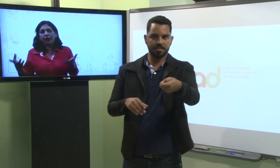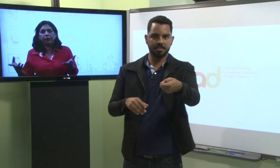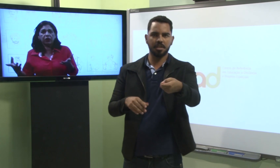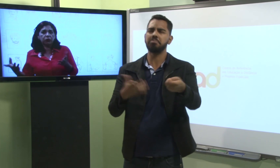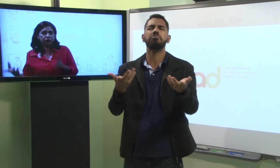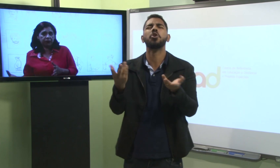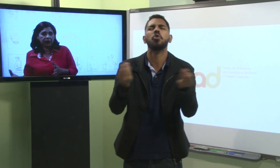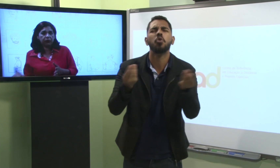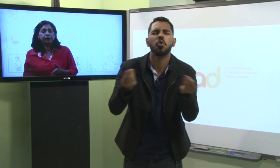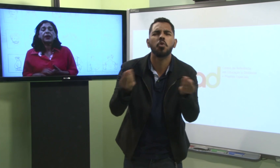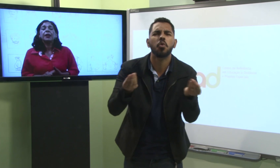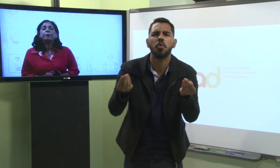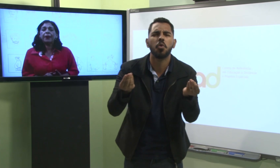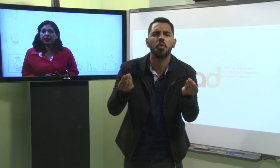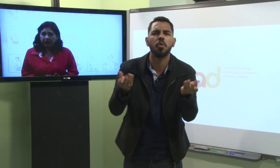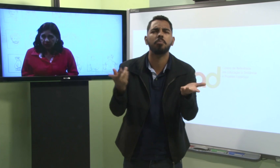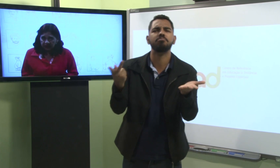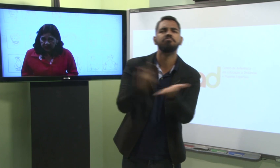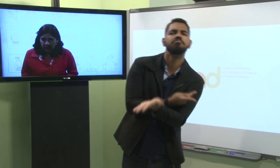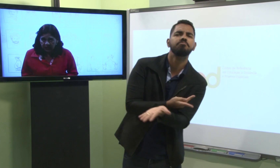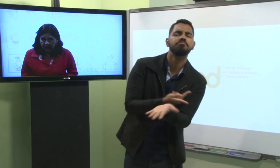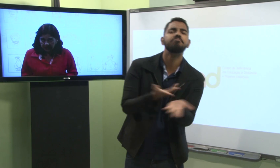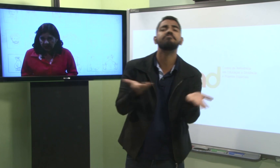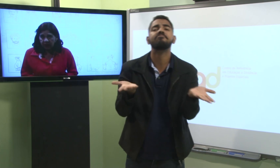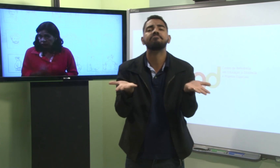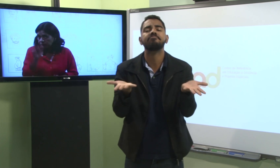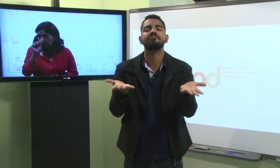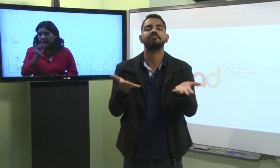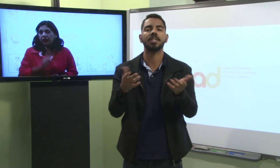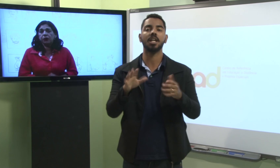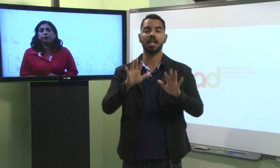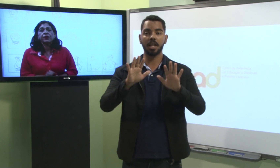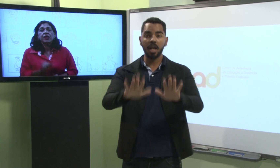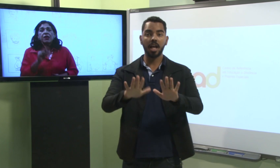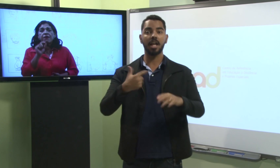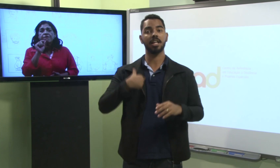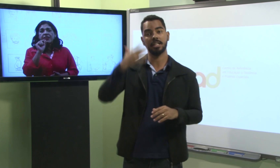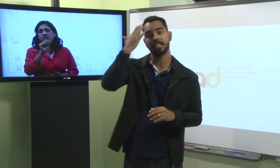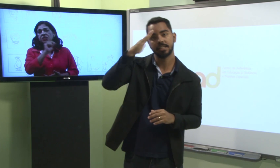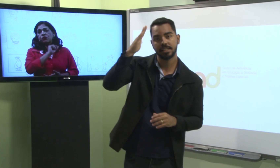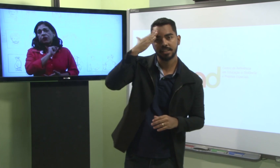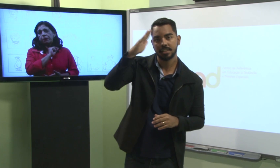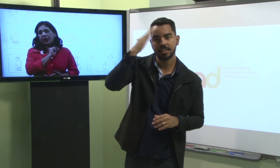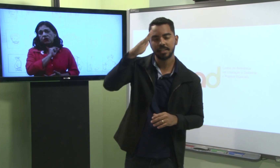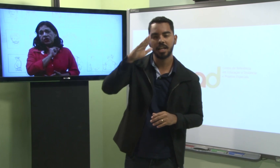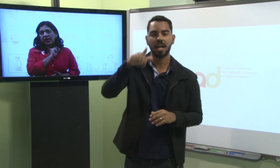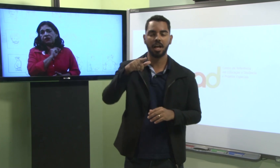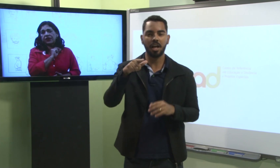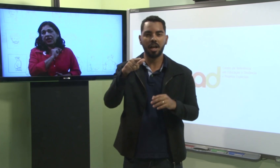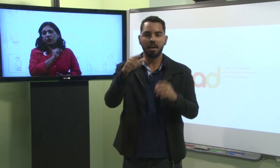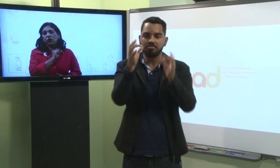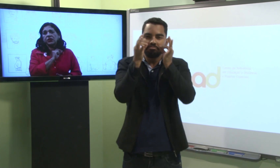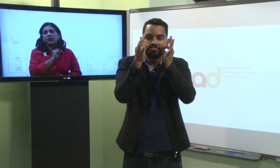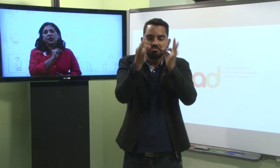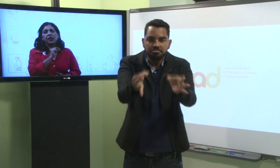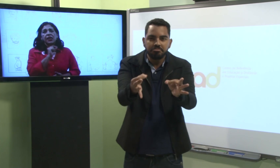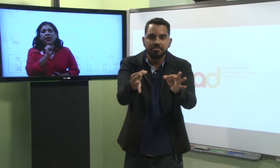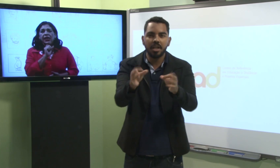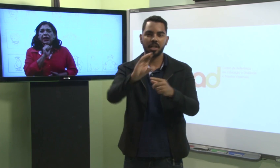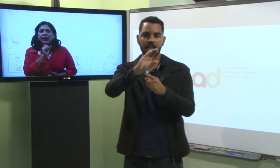forma, tamanho e movimento. Para melhor entendermos um pouquinho, vejamos o emprego de